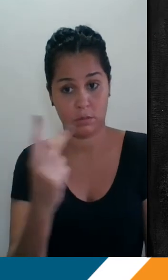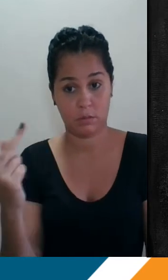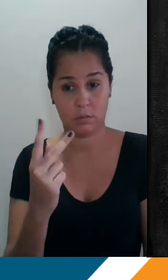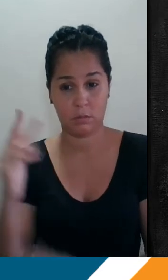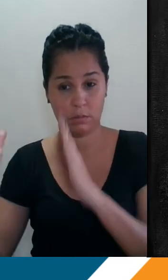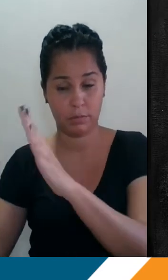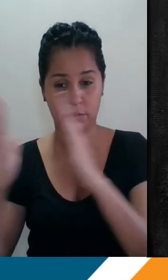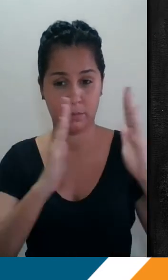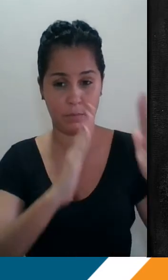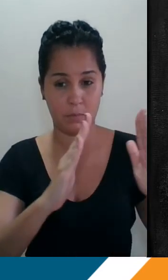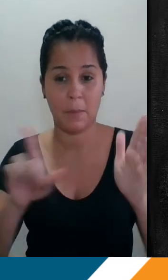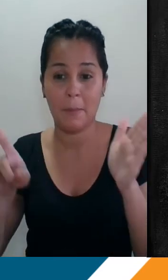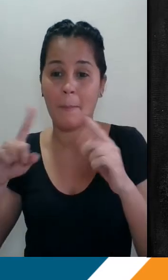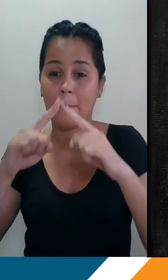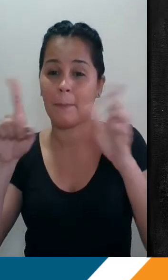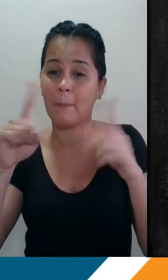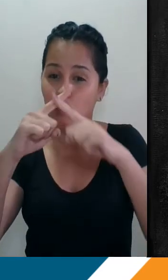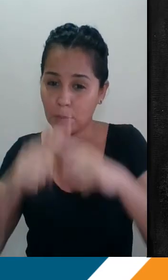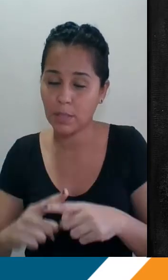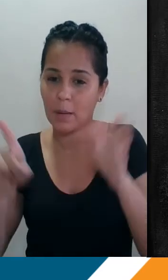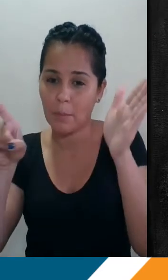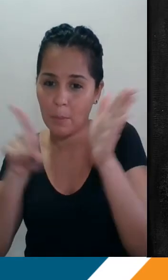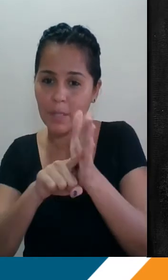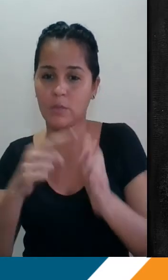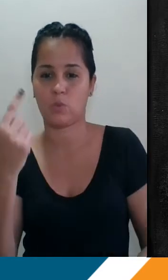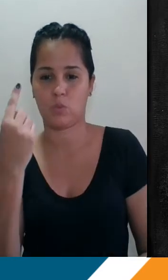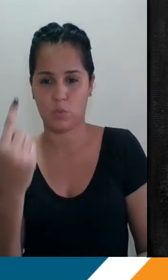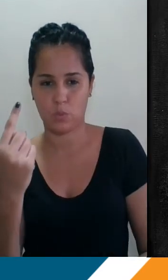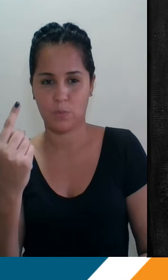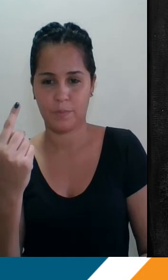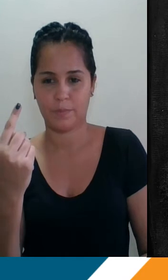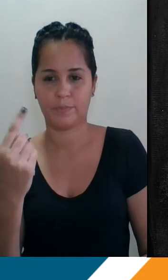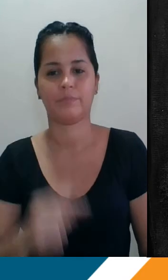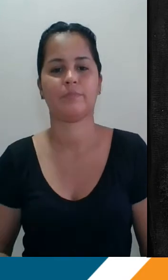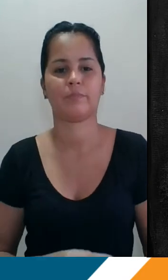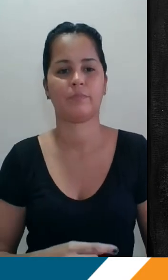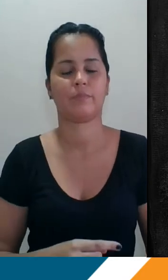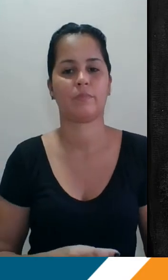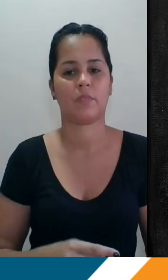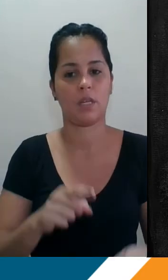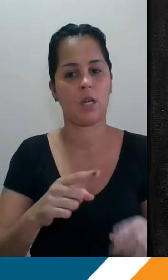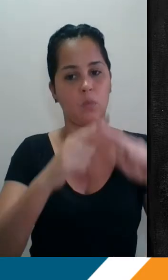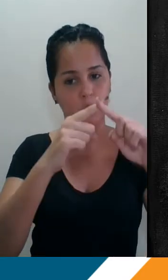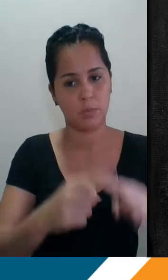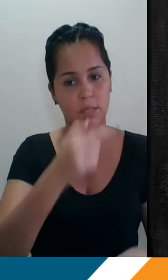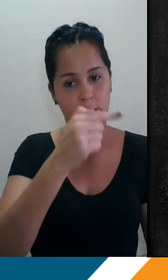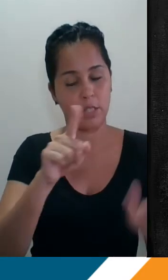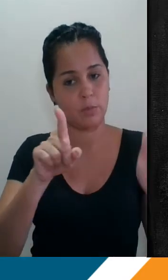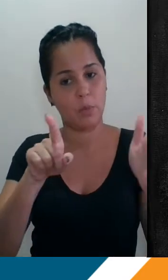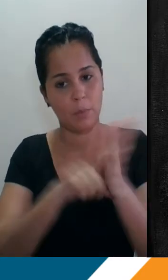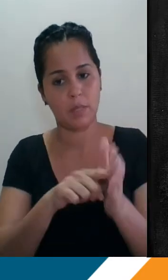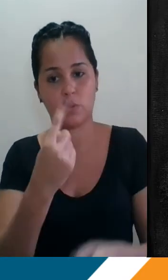lados desta equação por menos 1. E quando eu faço isso, eu vou multiplicar o 7 por menos 1, que fica menos